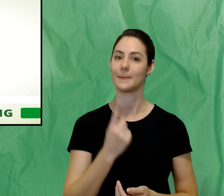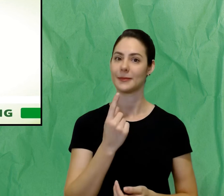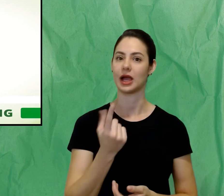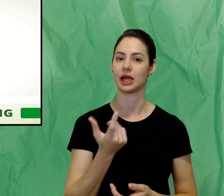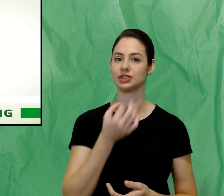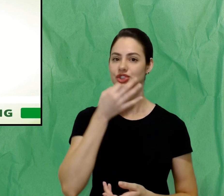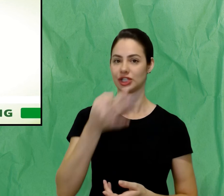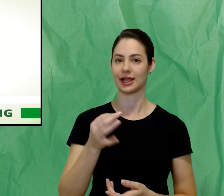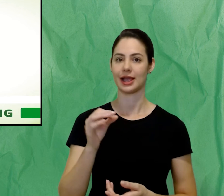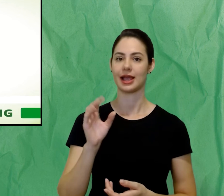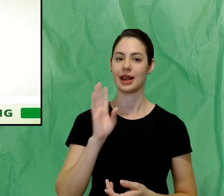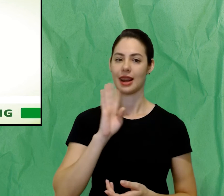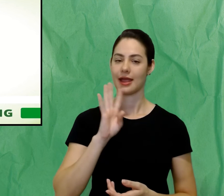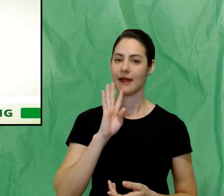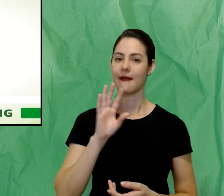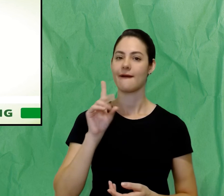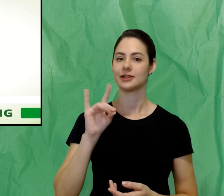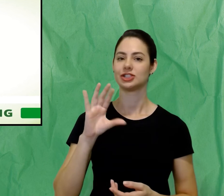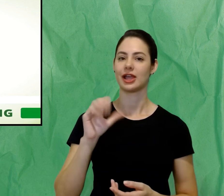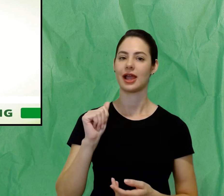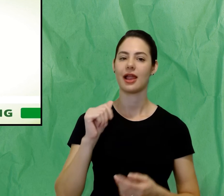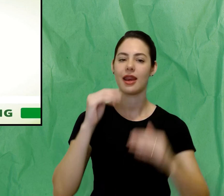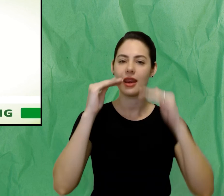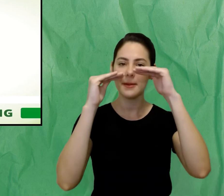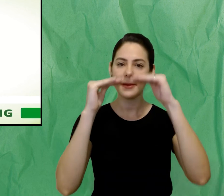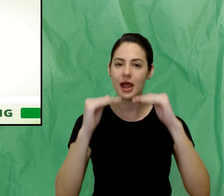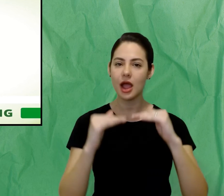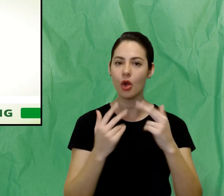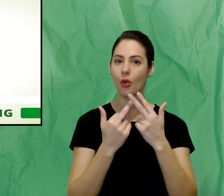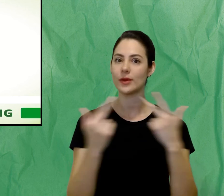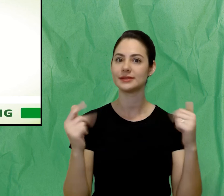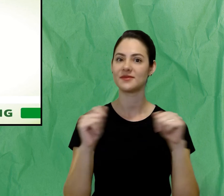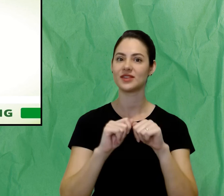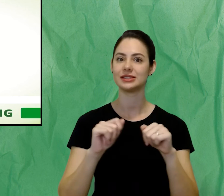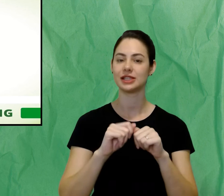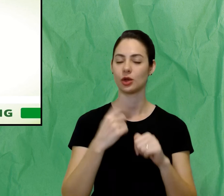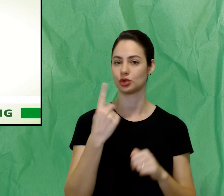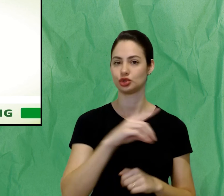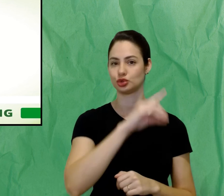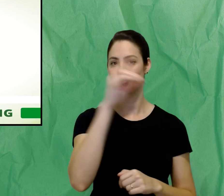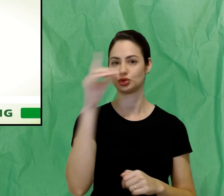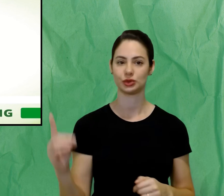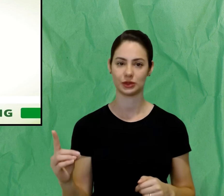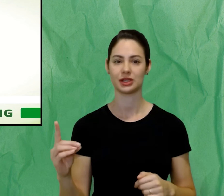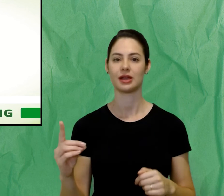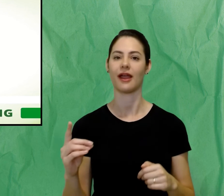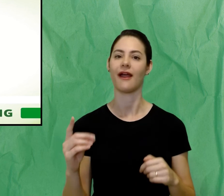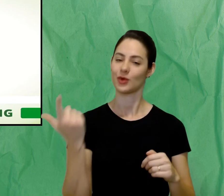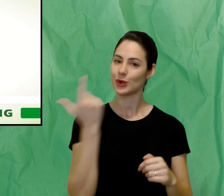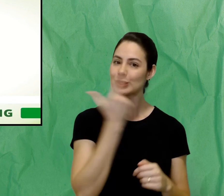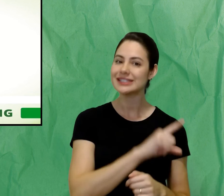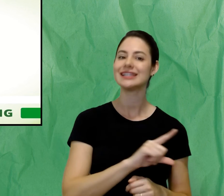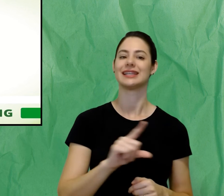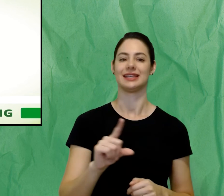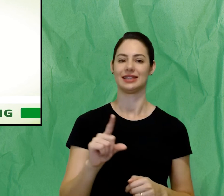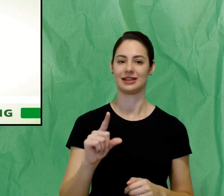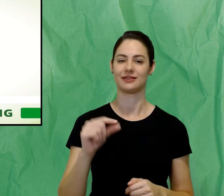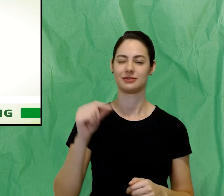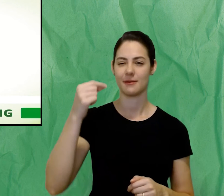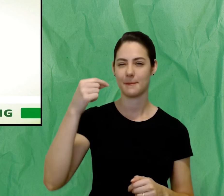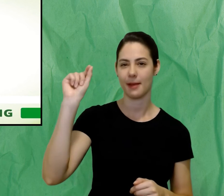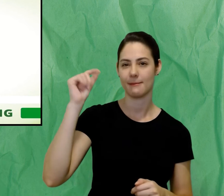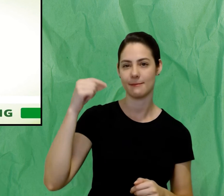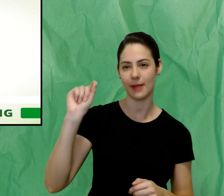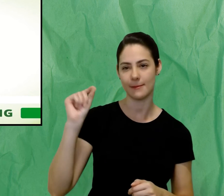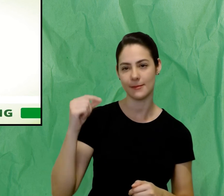Tá? E uma dica muito legal é você elencar as coisas que tem para fazer no dia e assim que você for